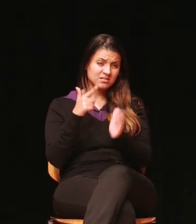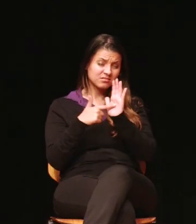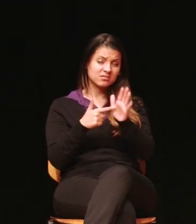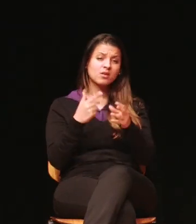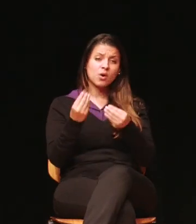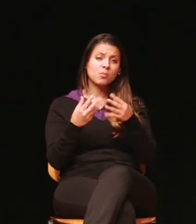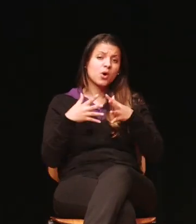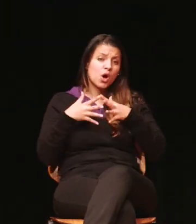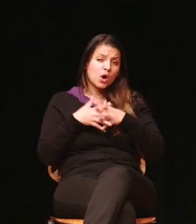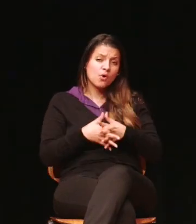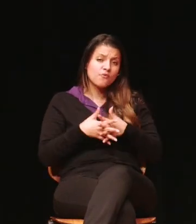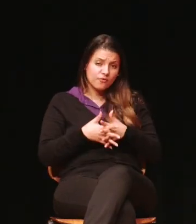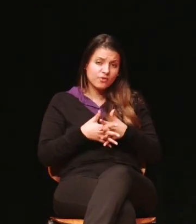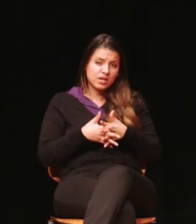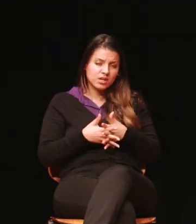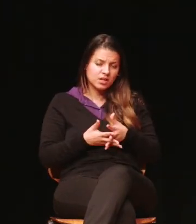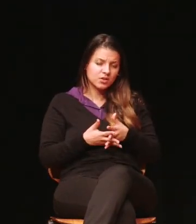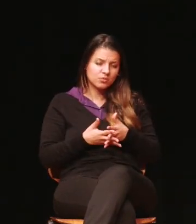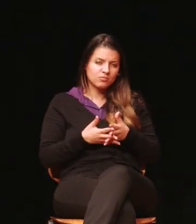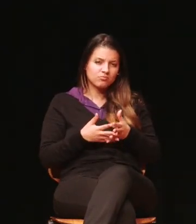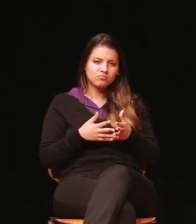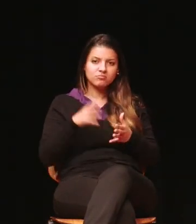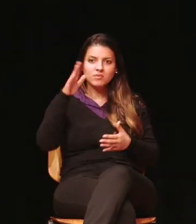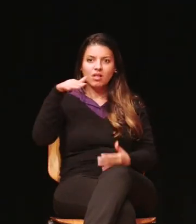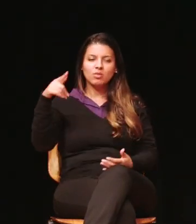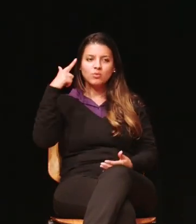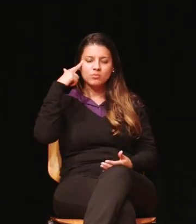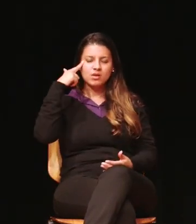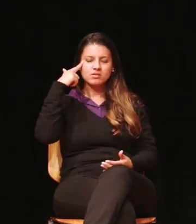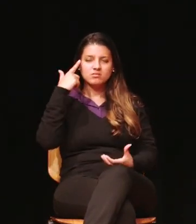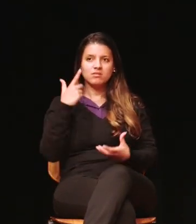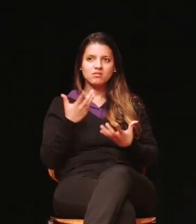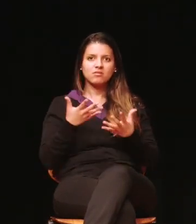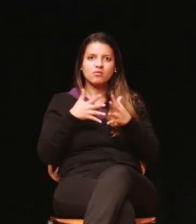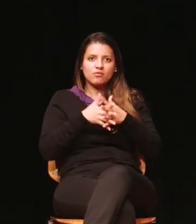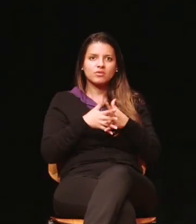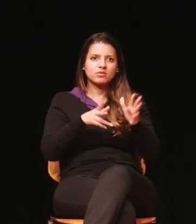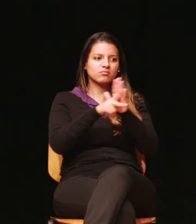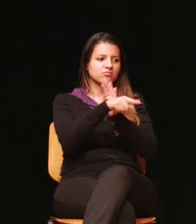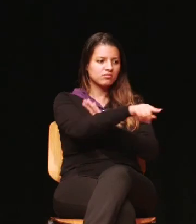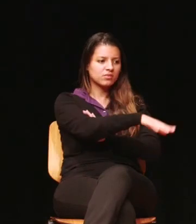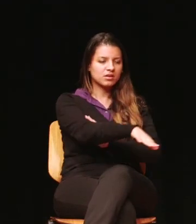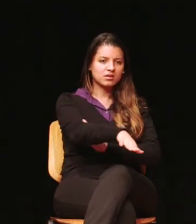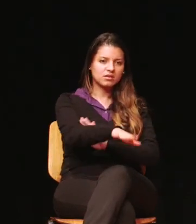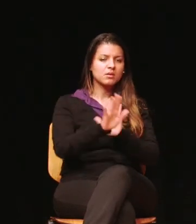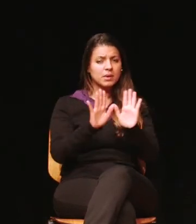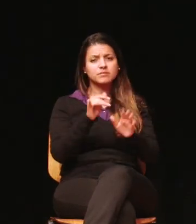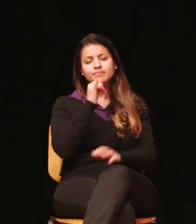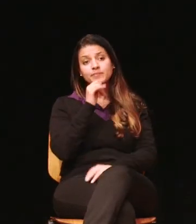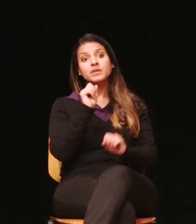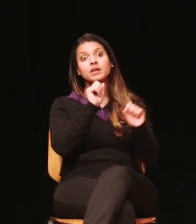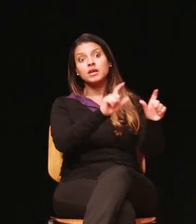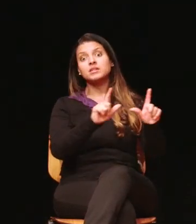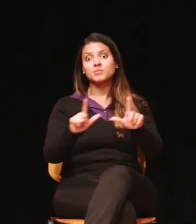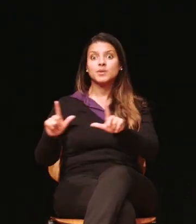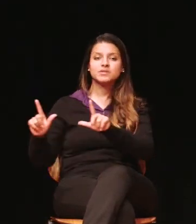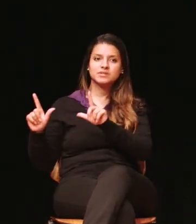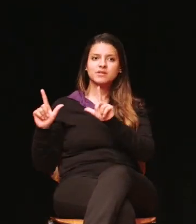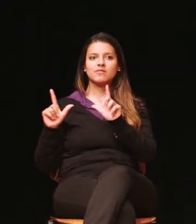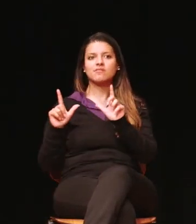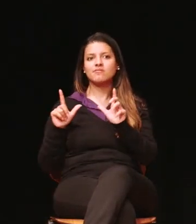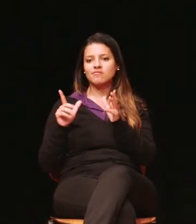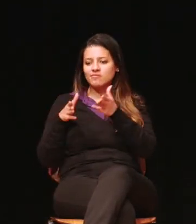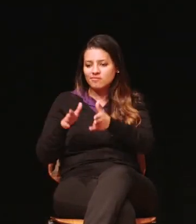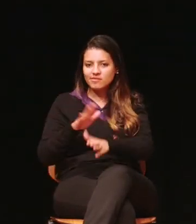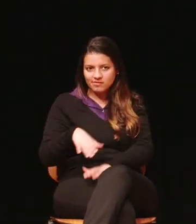adultos colocam em relação às crianças. Agora, uma exposição feita para as crianças, de acordo. Vamos fazer